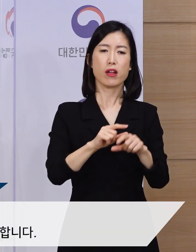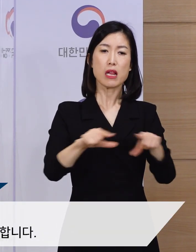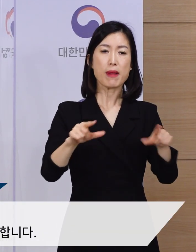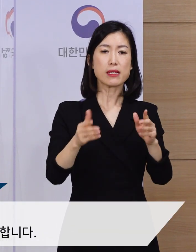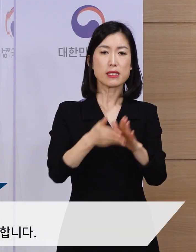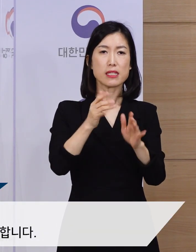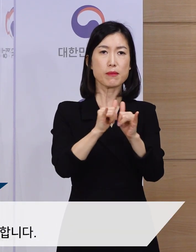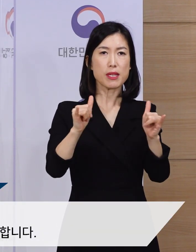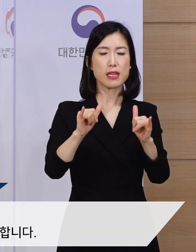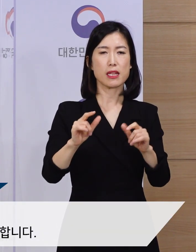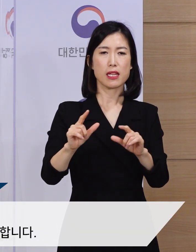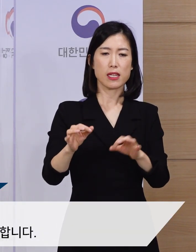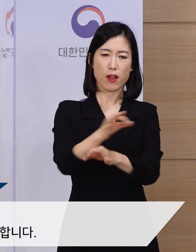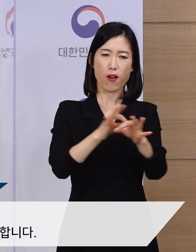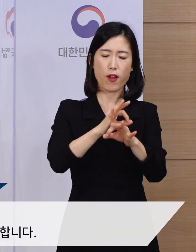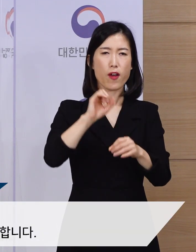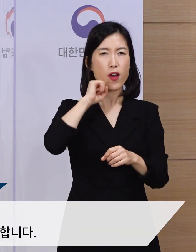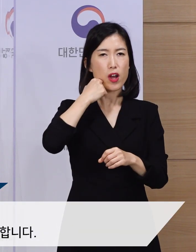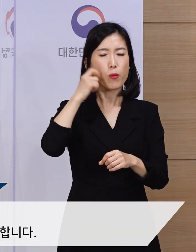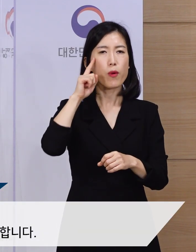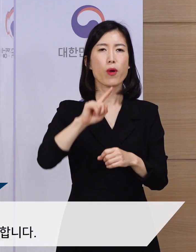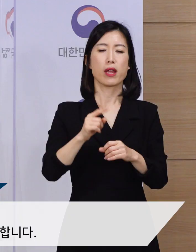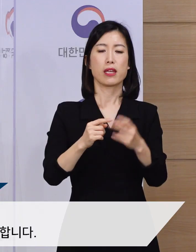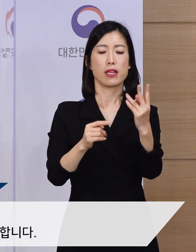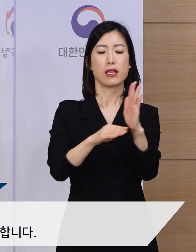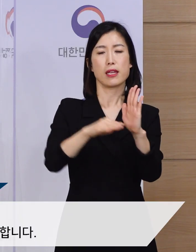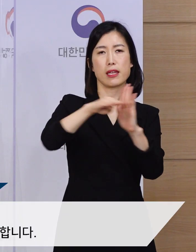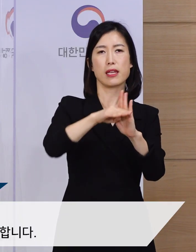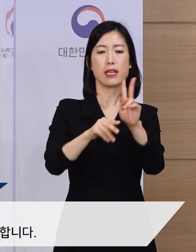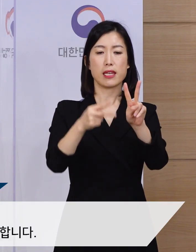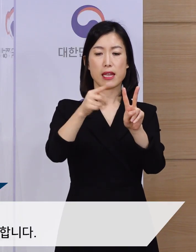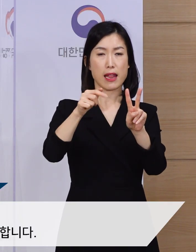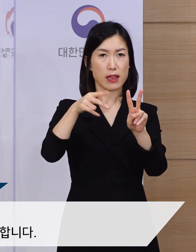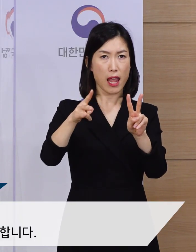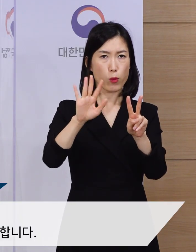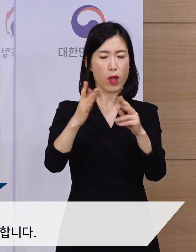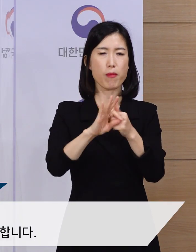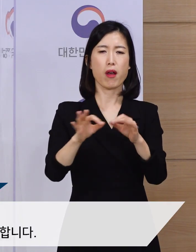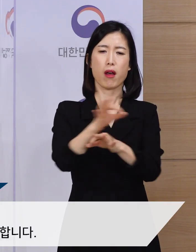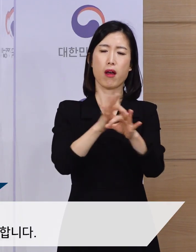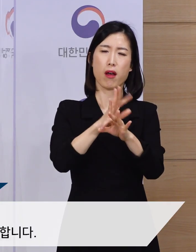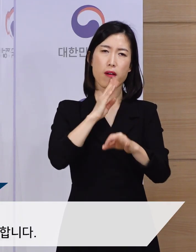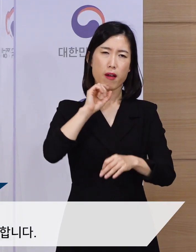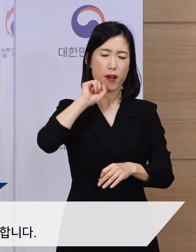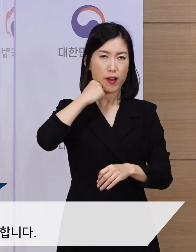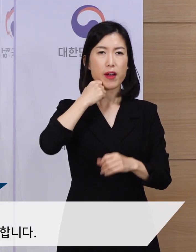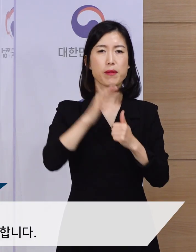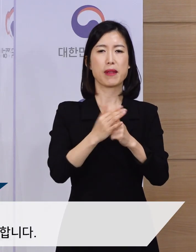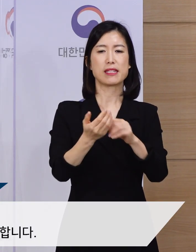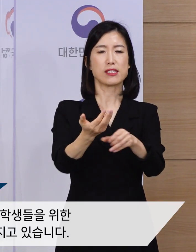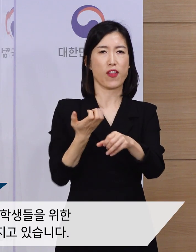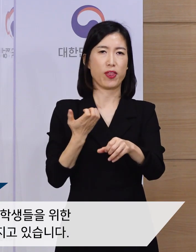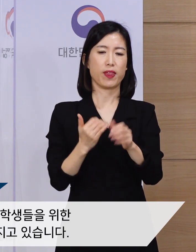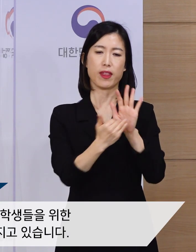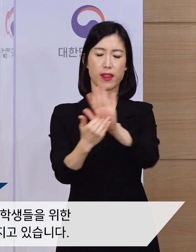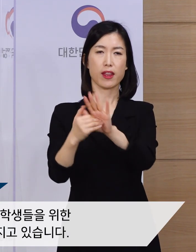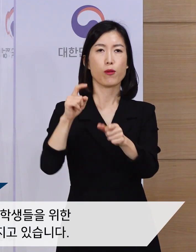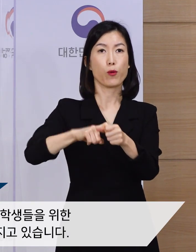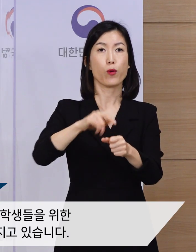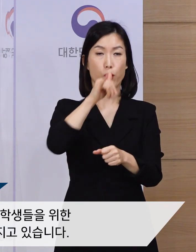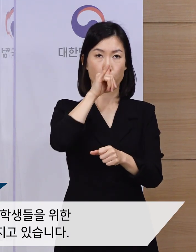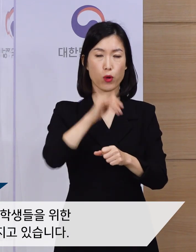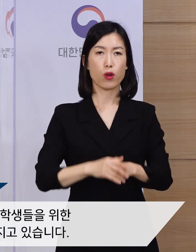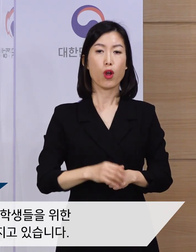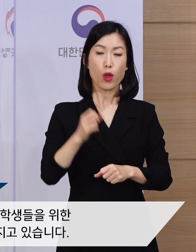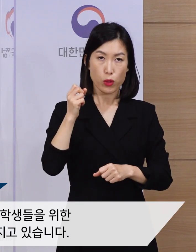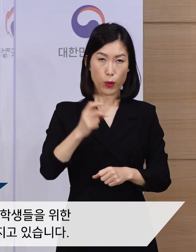영향을 미칠 수 있는 2단계로의 단계 상향 없이 반전시키는 것이 중요합니다. 또한 2주 뒤로